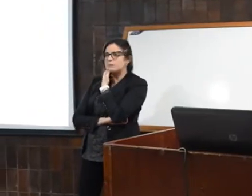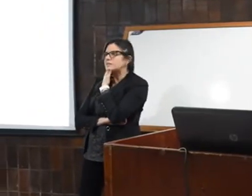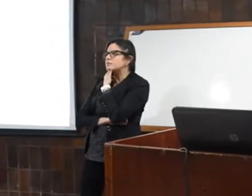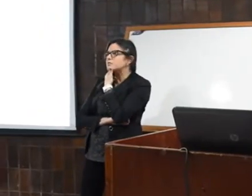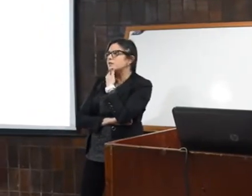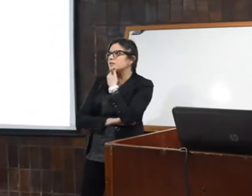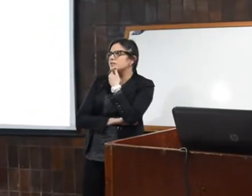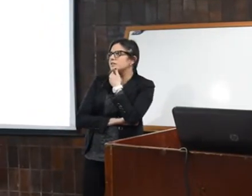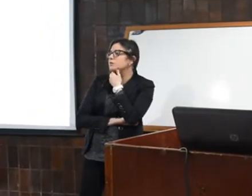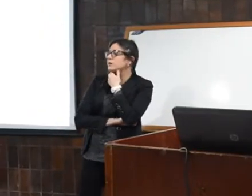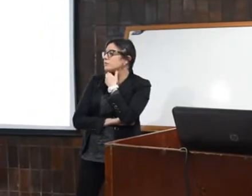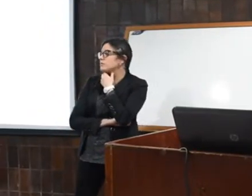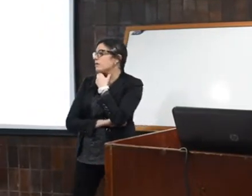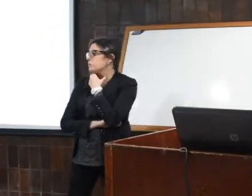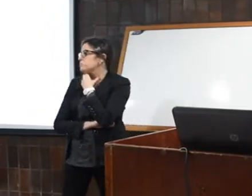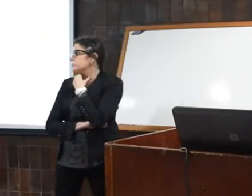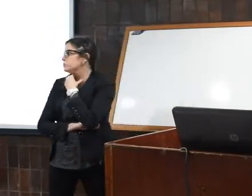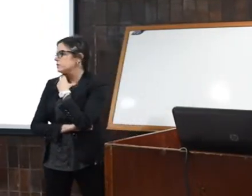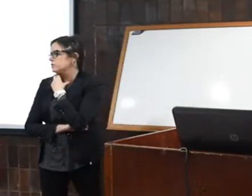aseguradora